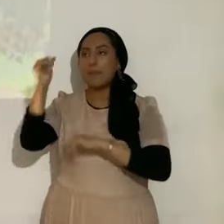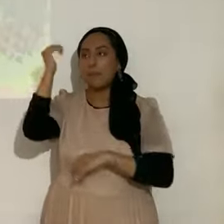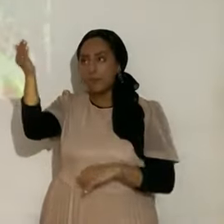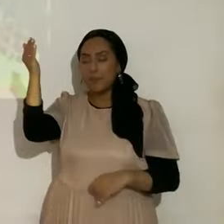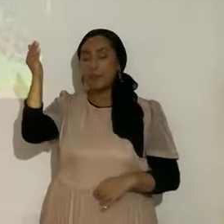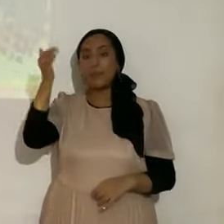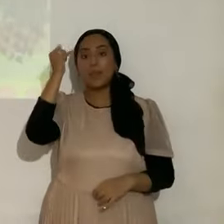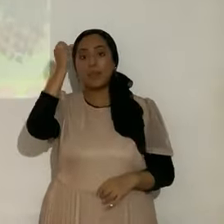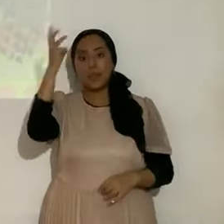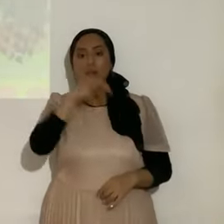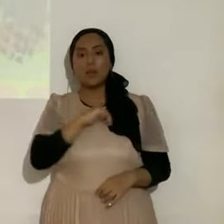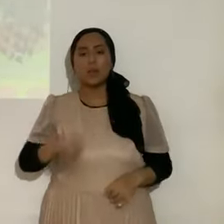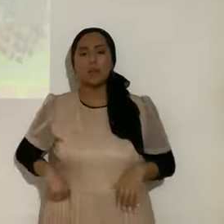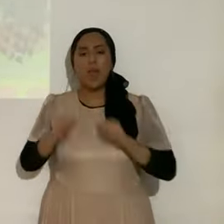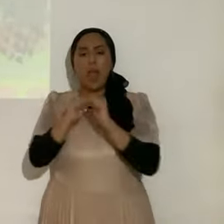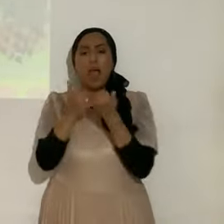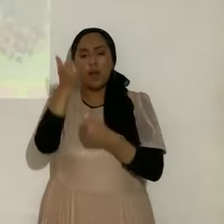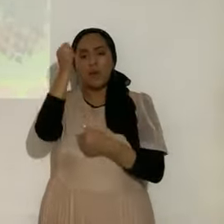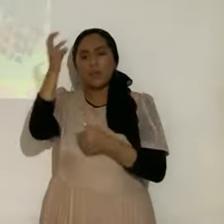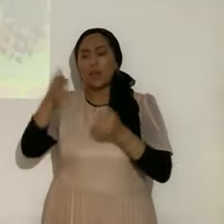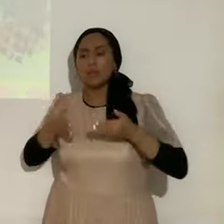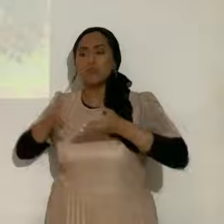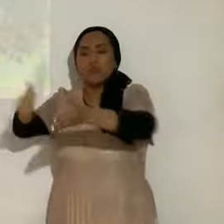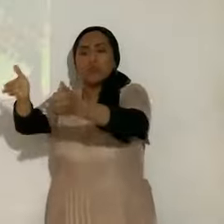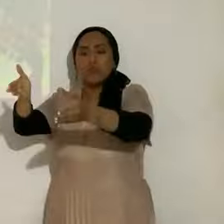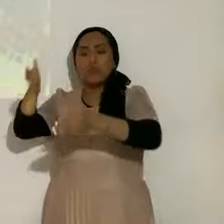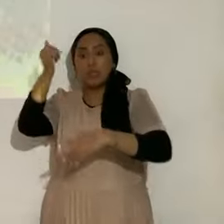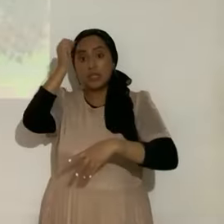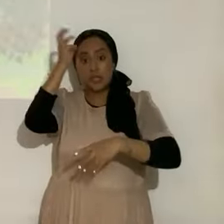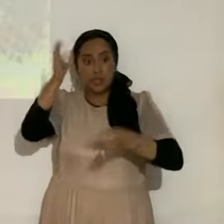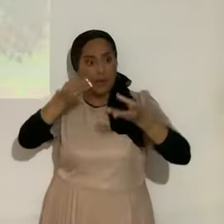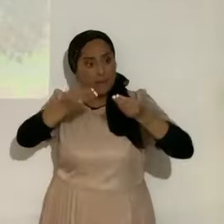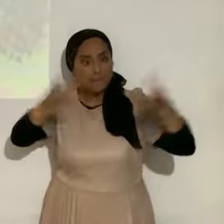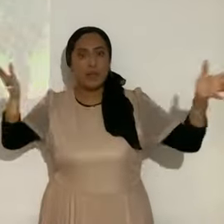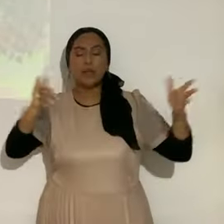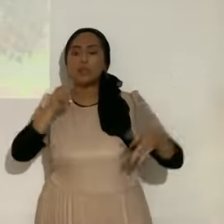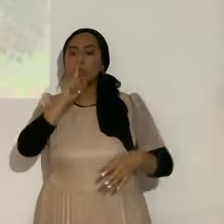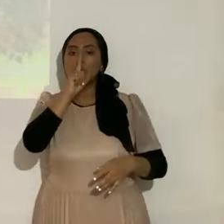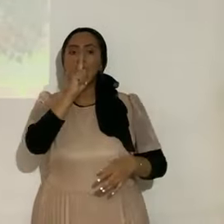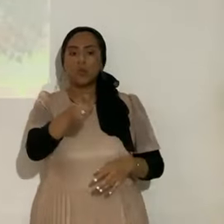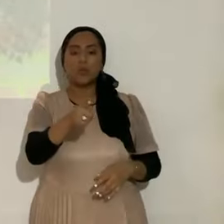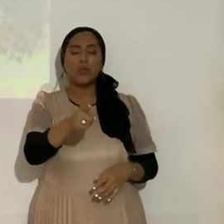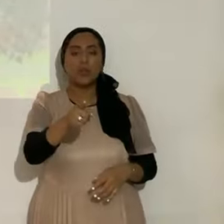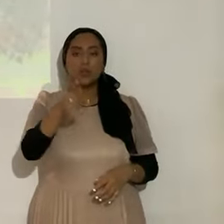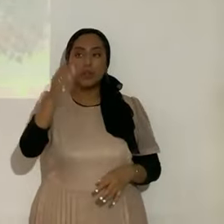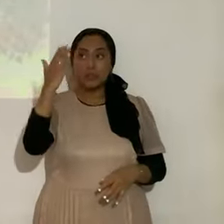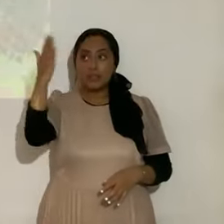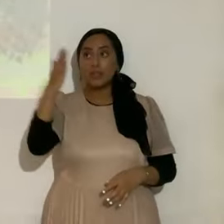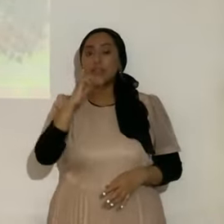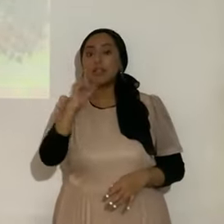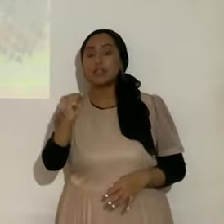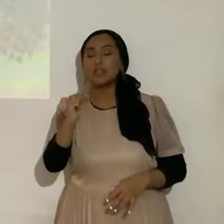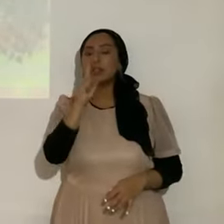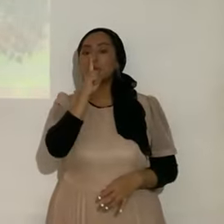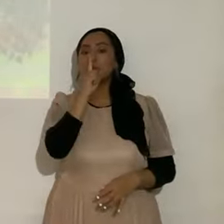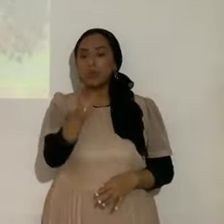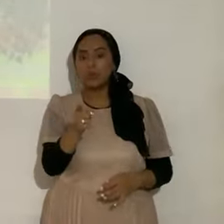Yahshua HaMashiach, ¿cómo anduvo? Él inspiró verdad. Yahshua inspiró verdad. Él es una verdad,